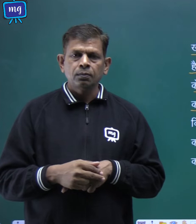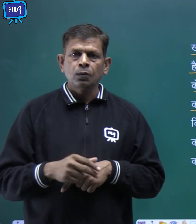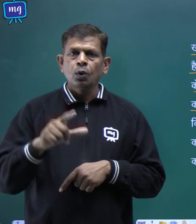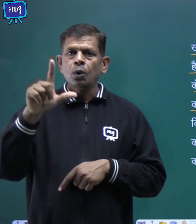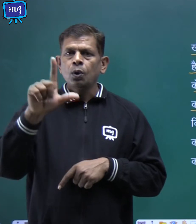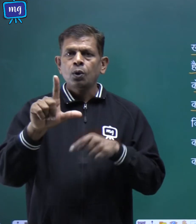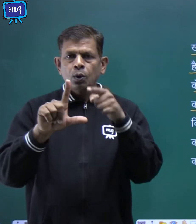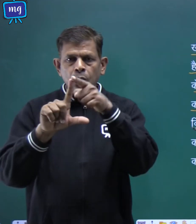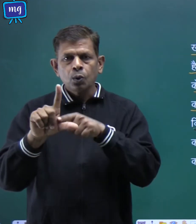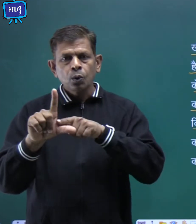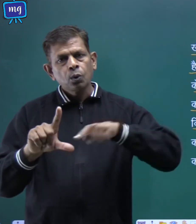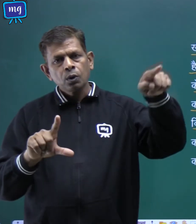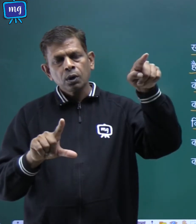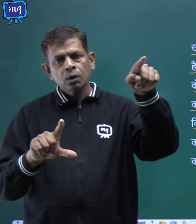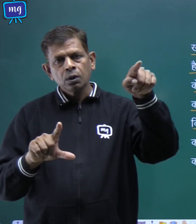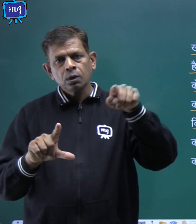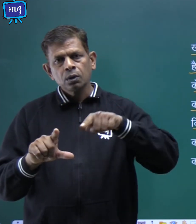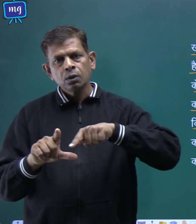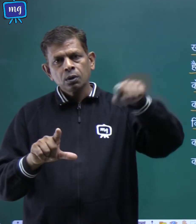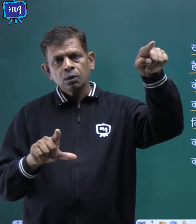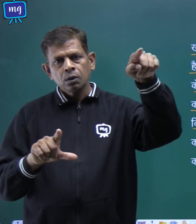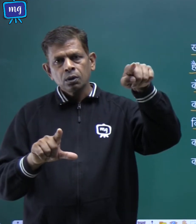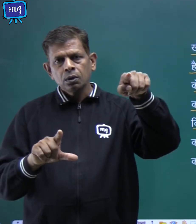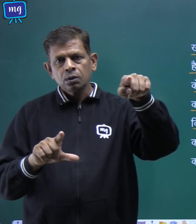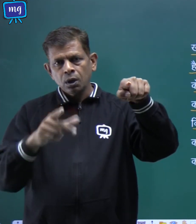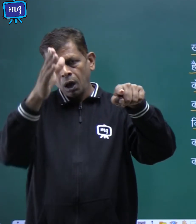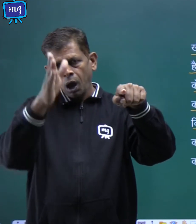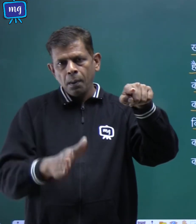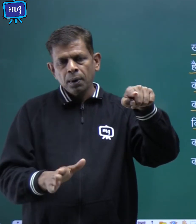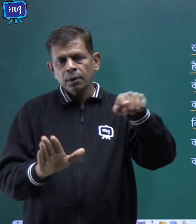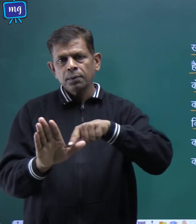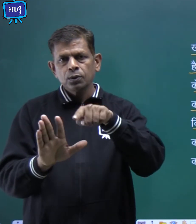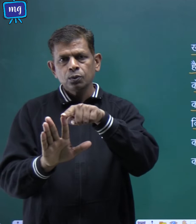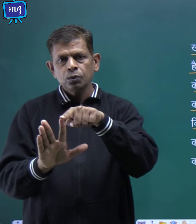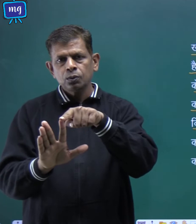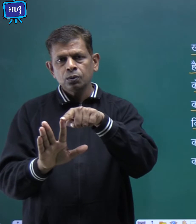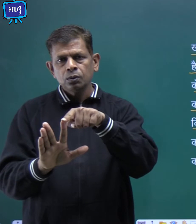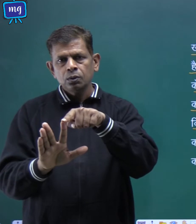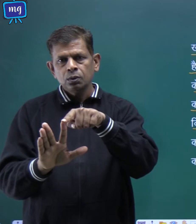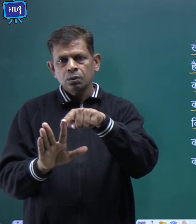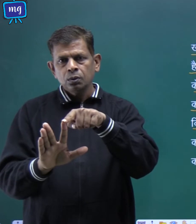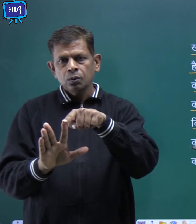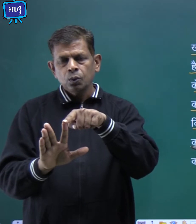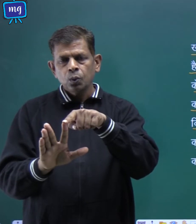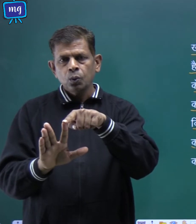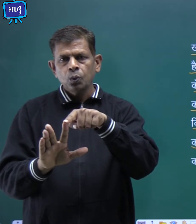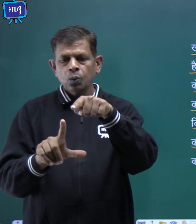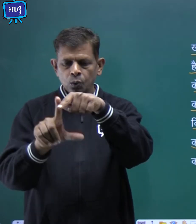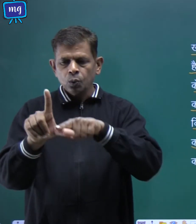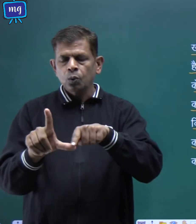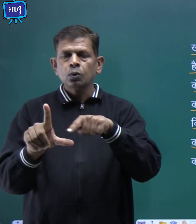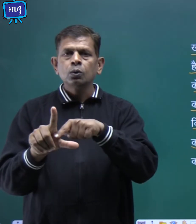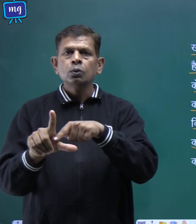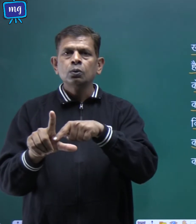परावर्तित किरण तथा अभिलंब के बीच के कोण को